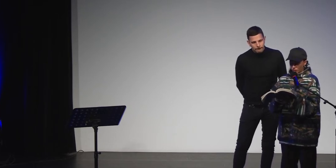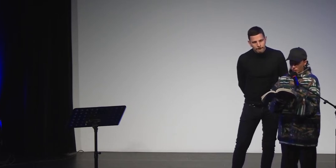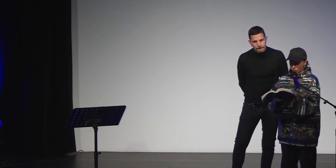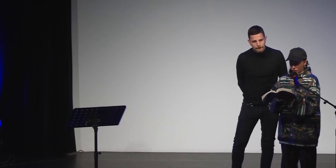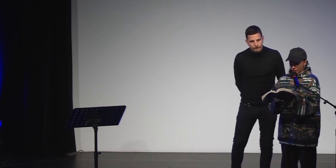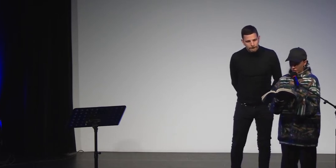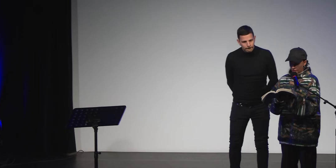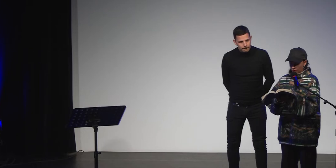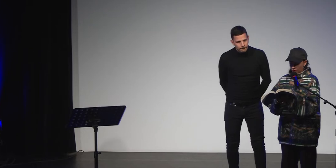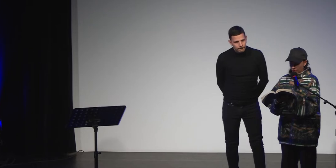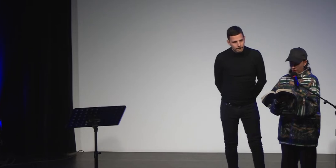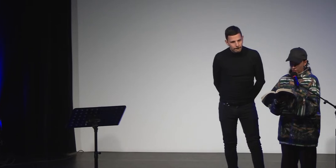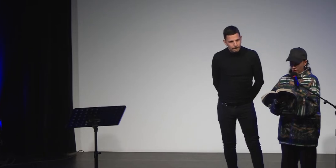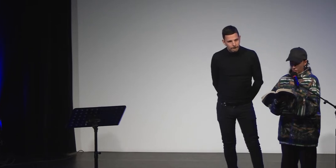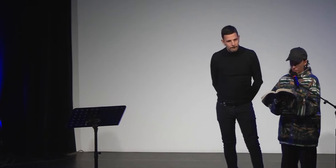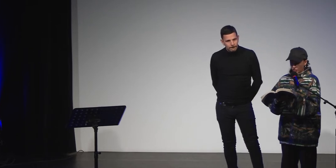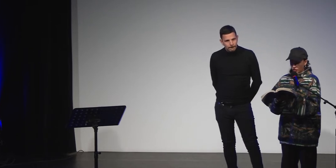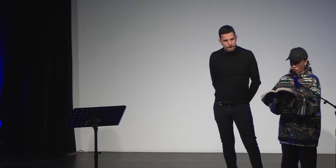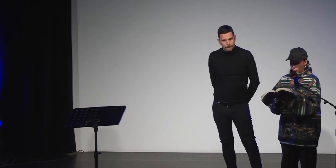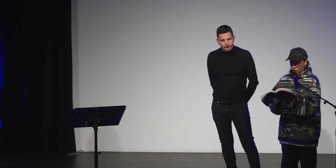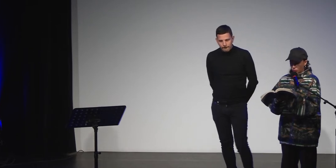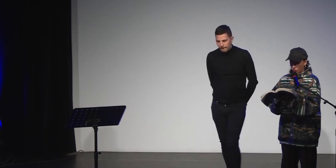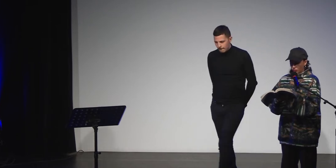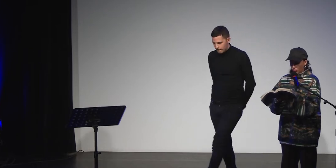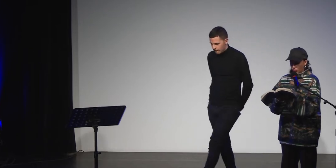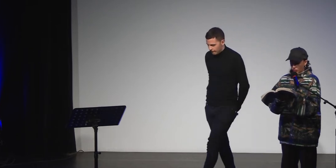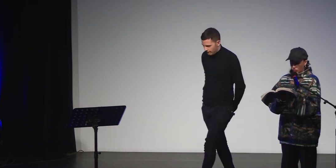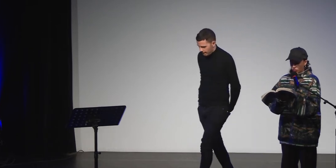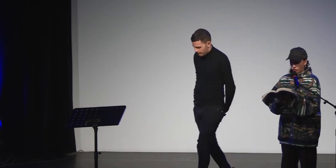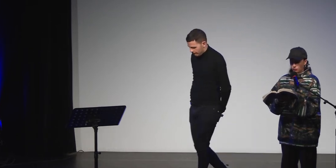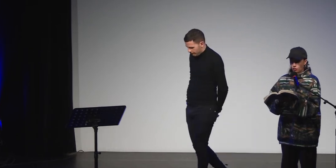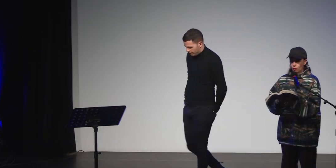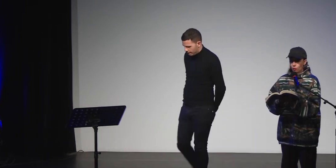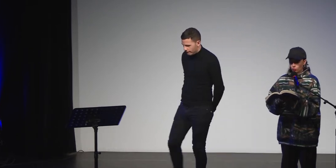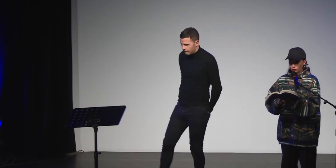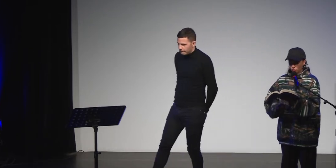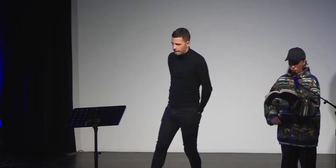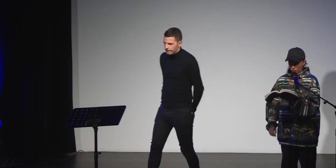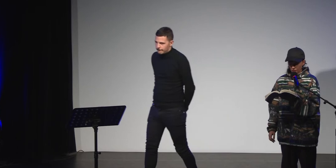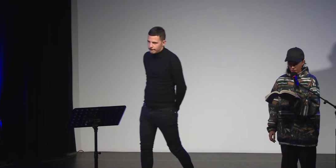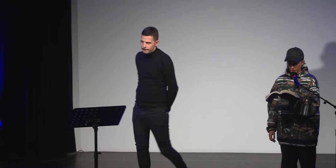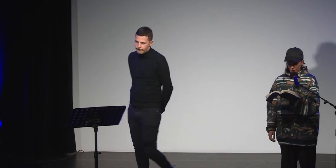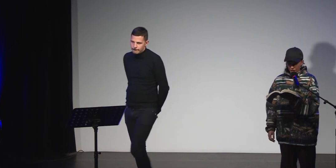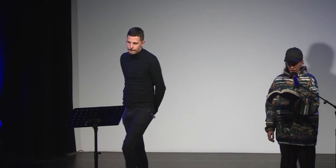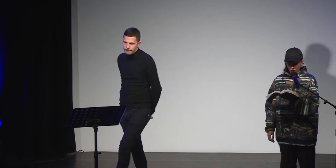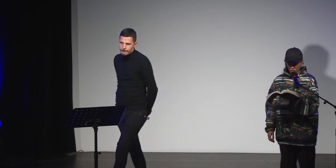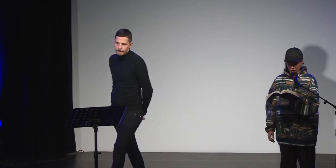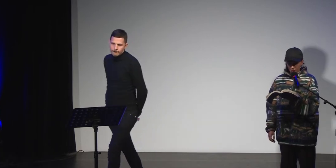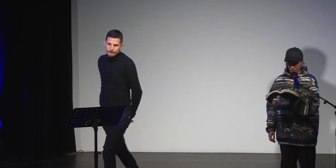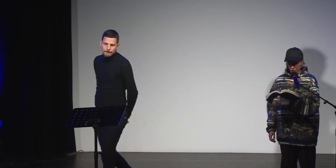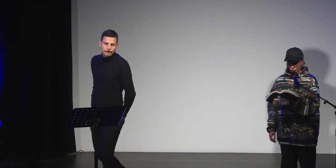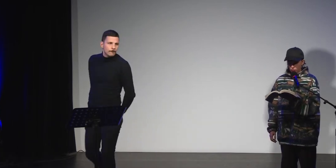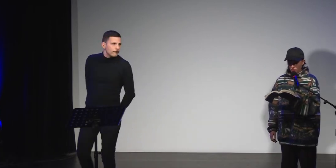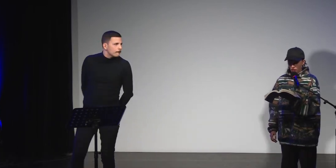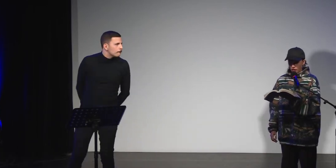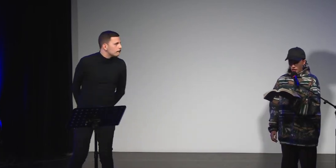vidéo. Ils commentaient les gestes de leurs personnages. Et dans 8 ou 9 ans, d'autres enfants auront 8 ou 9 ans. Il bougea